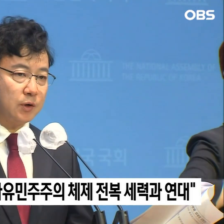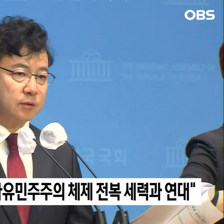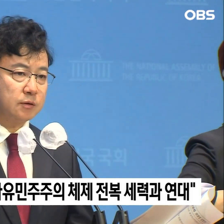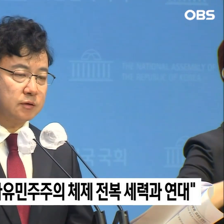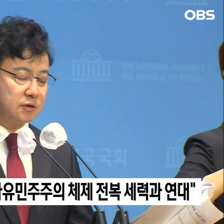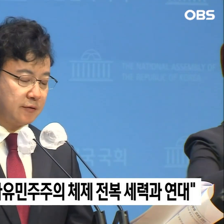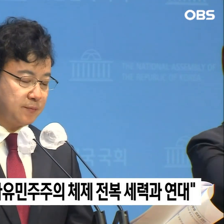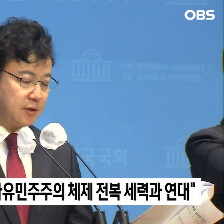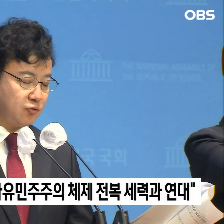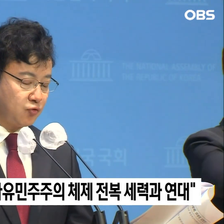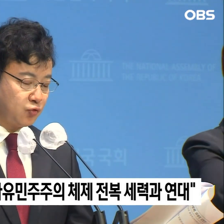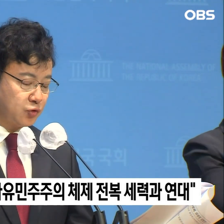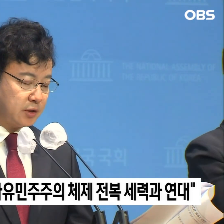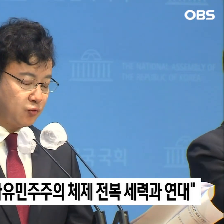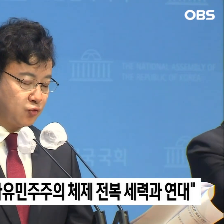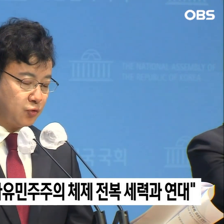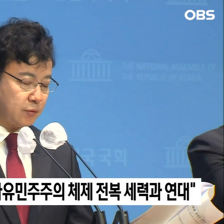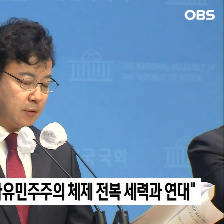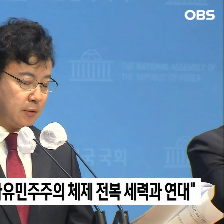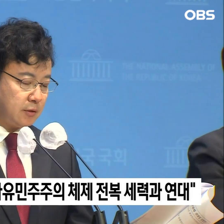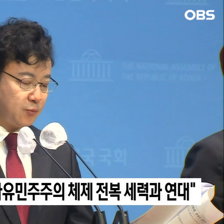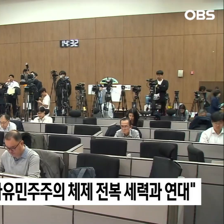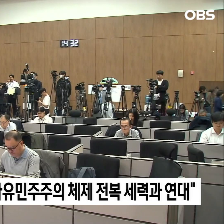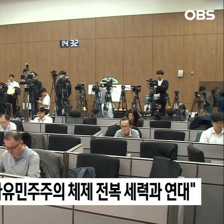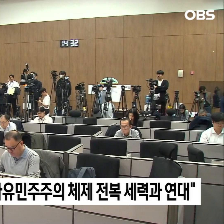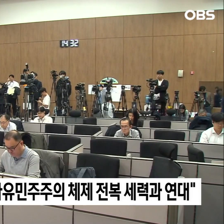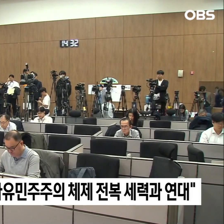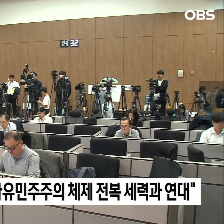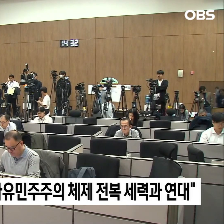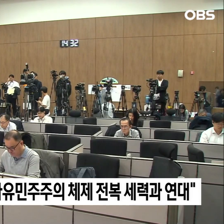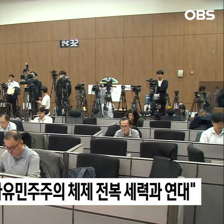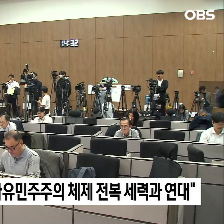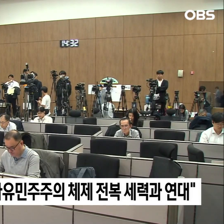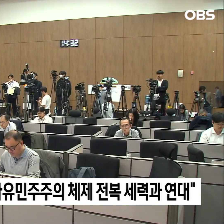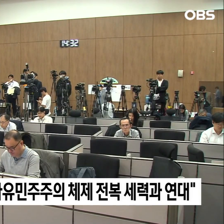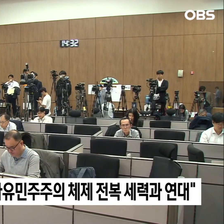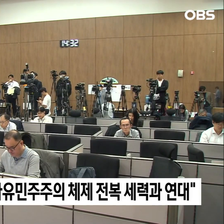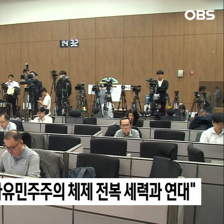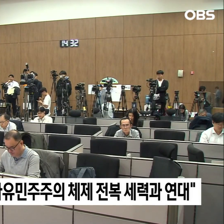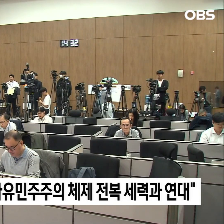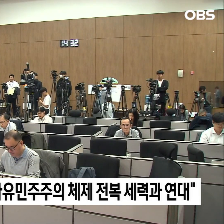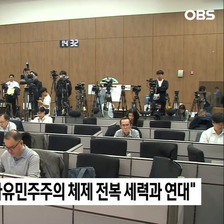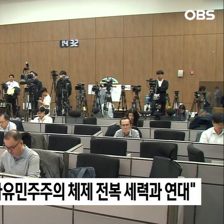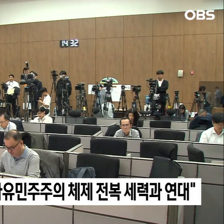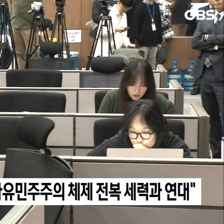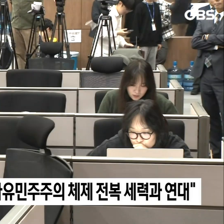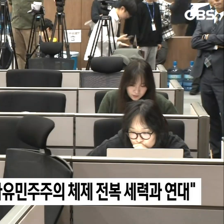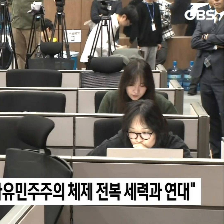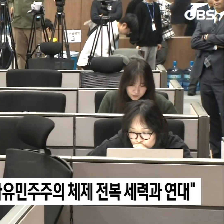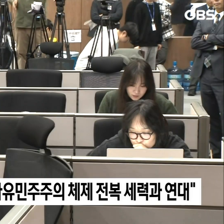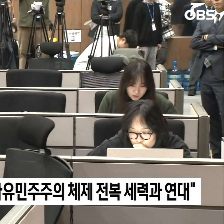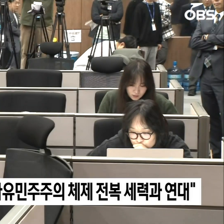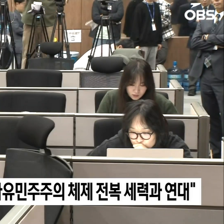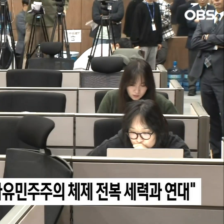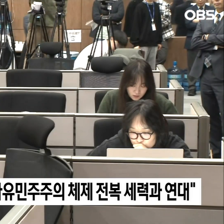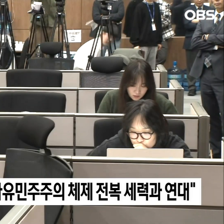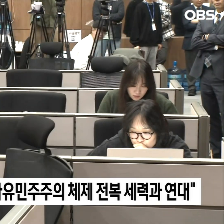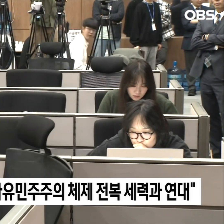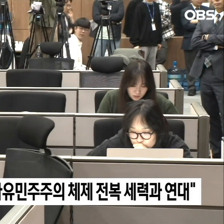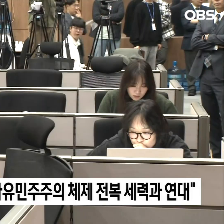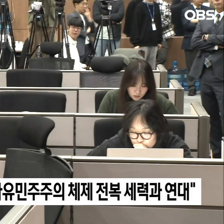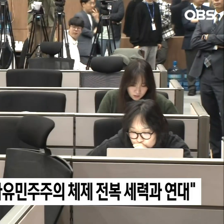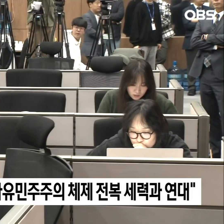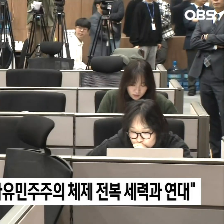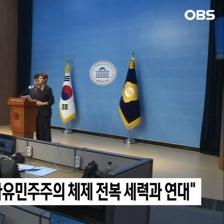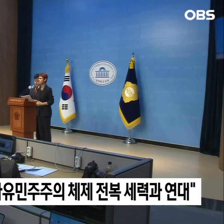시각 열리는 민주당의 집회와 민주노총 집회를 눈 가리고 아웅식으로 주최 측만 달리했을 뿐 사실상 한 몸이라고